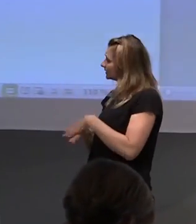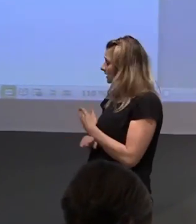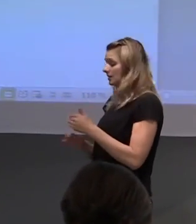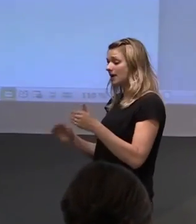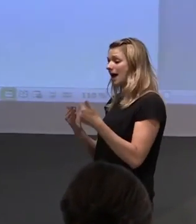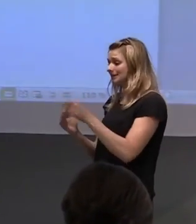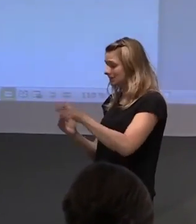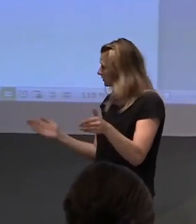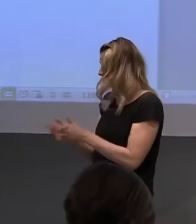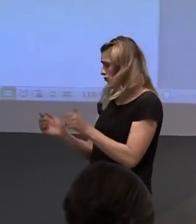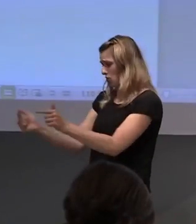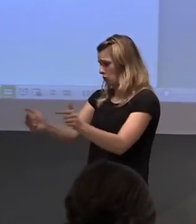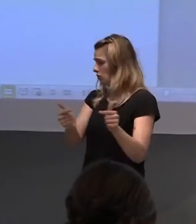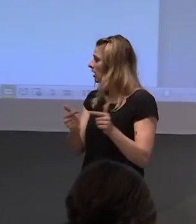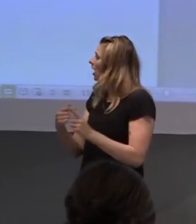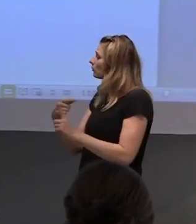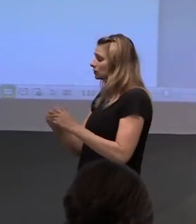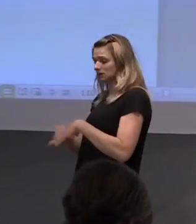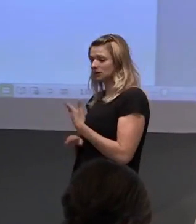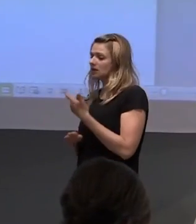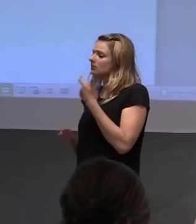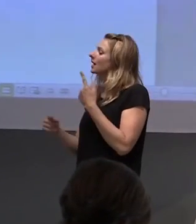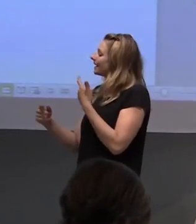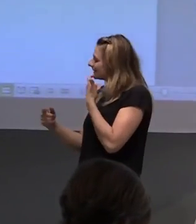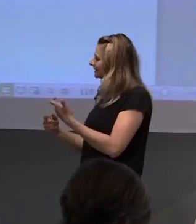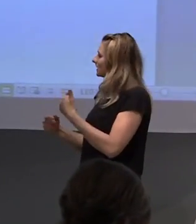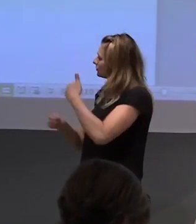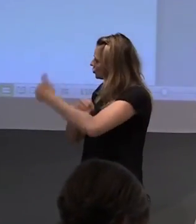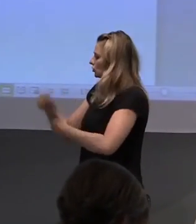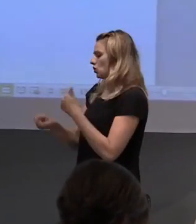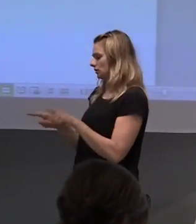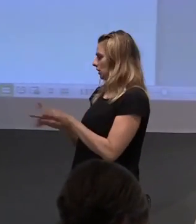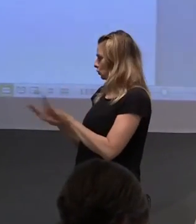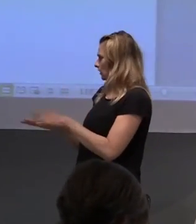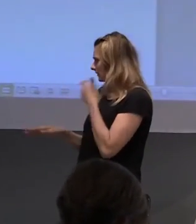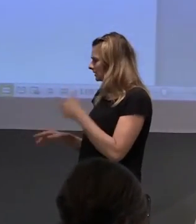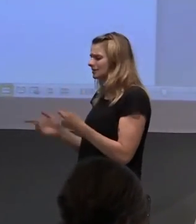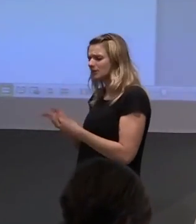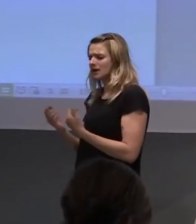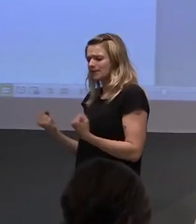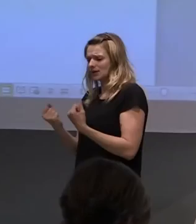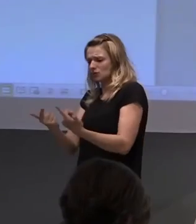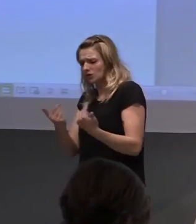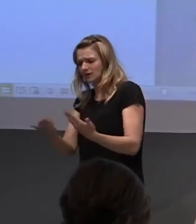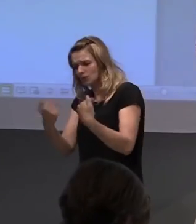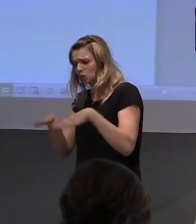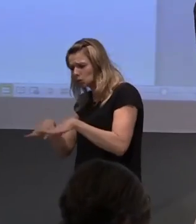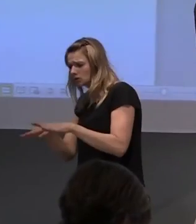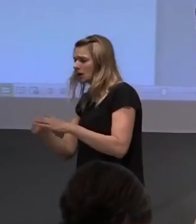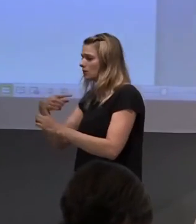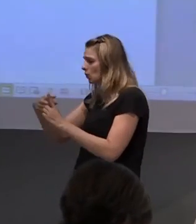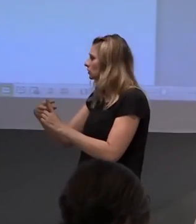protože oni mají prý úžasný tým a oni tam chtějí udržet, i když mají mnohem velice zhoršené financování, takže je namotivovat, aby tam v některých případech dokonce